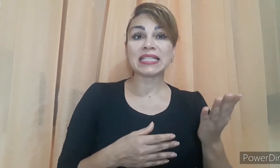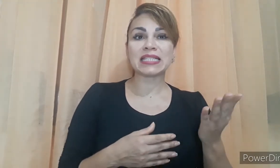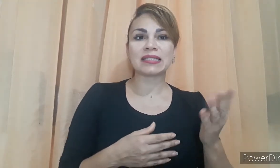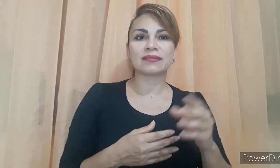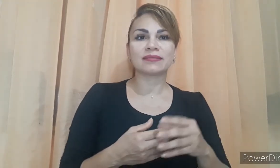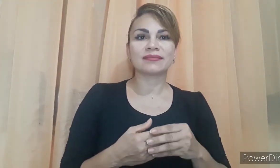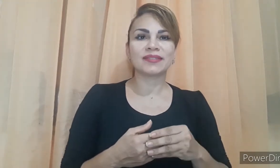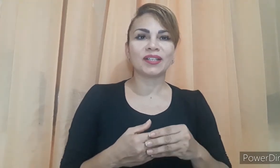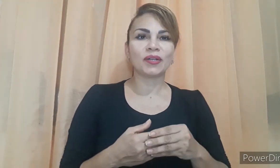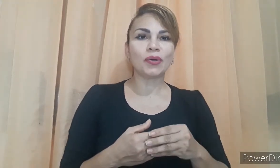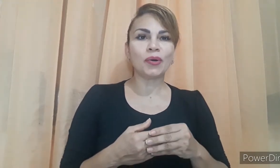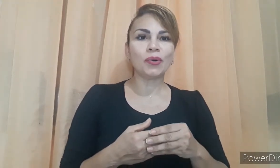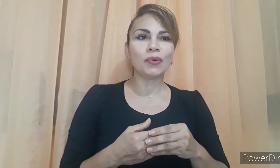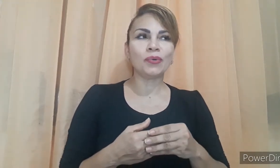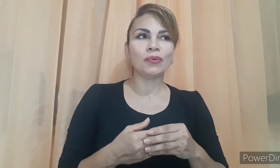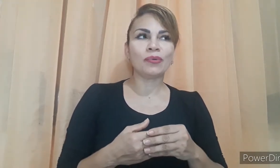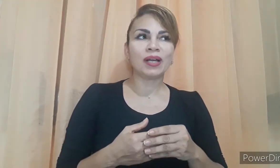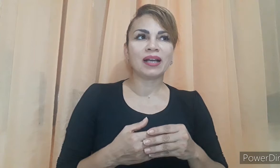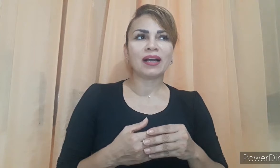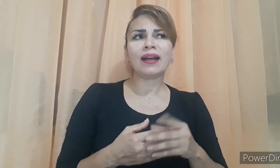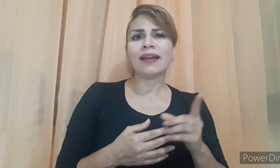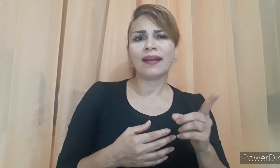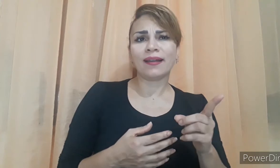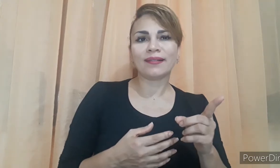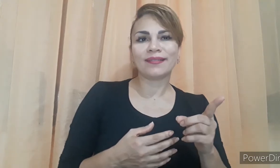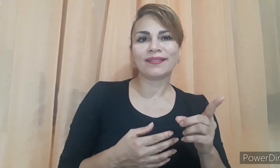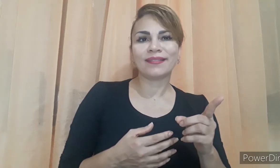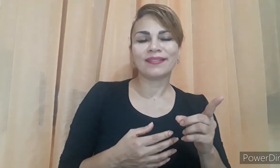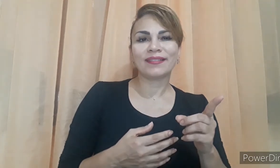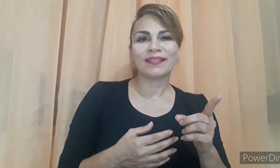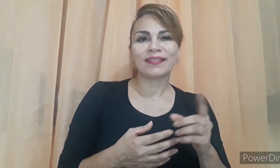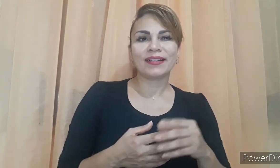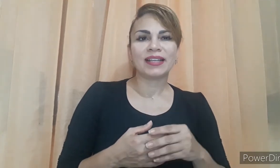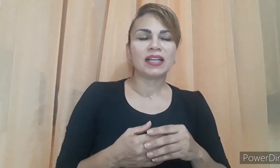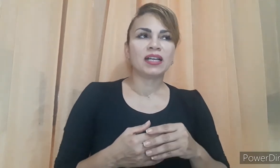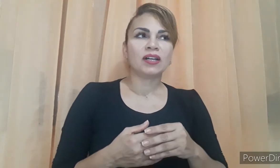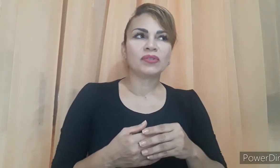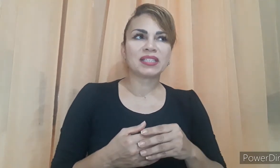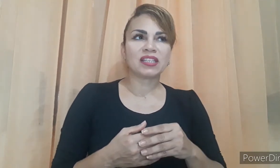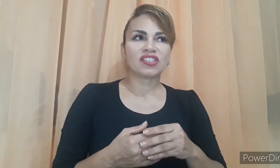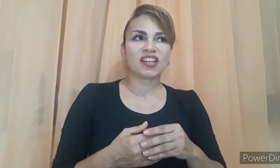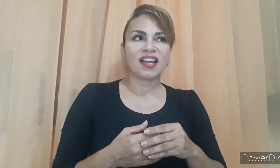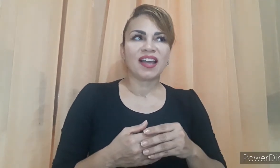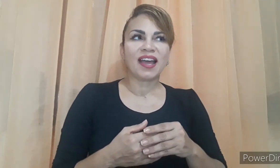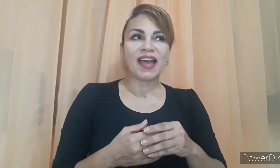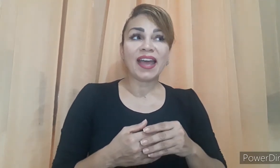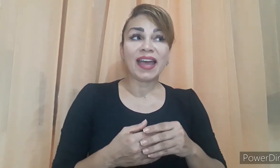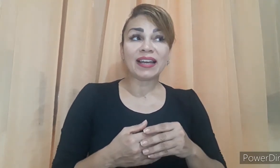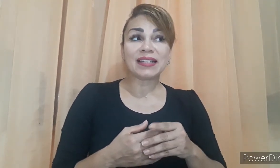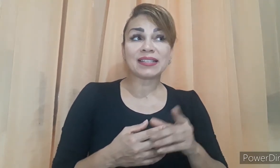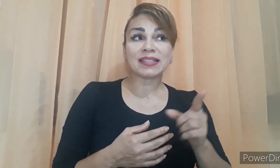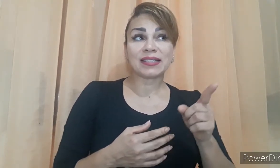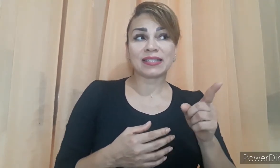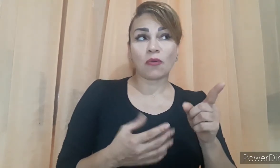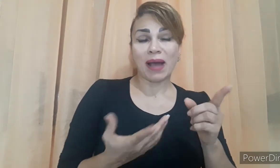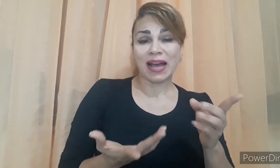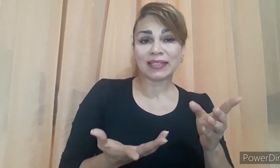elas ou a ela? Ou seja, elas são